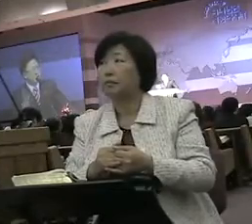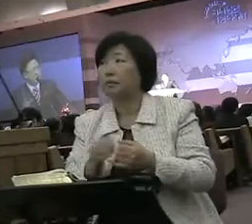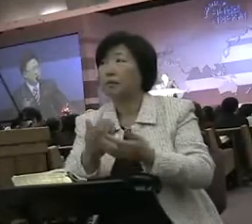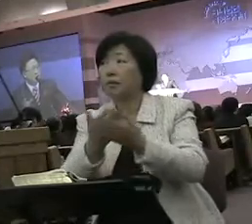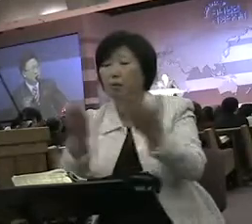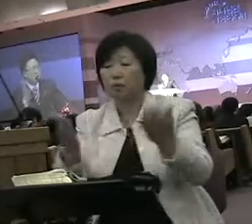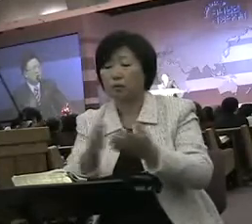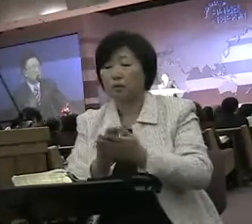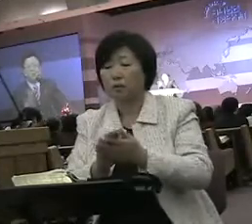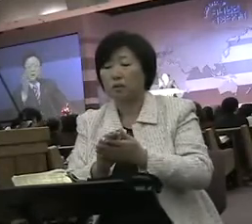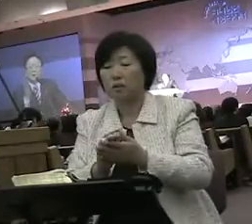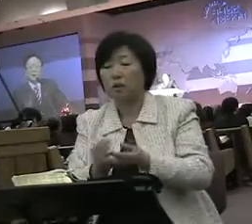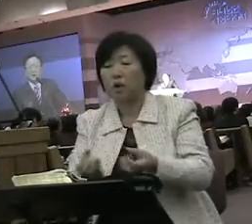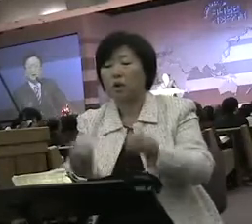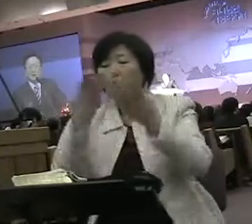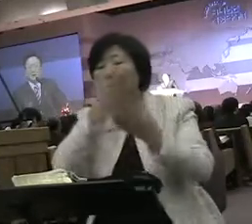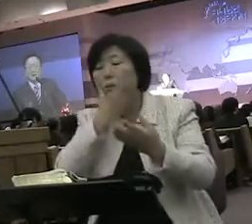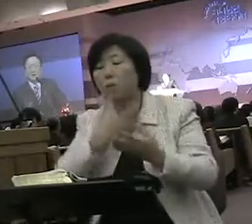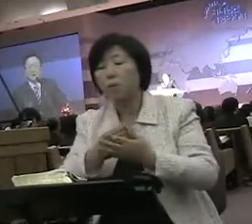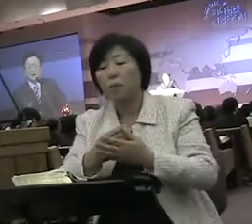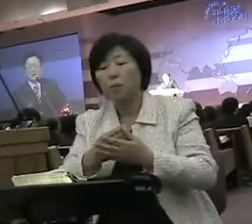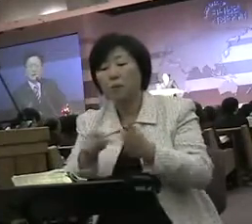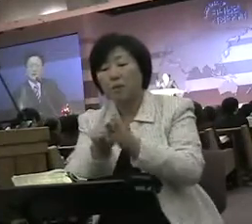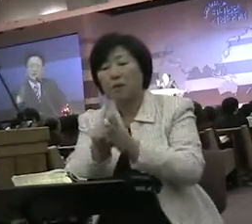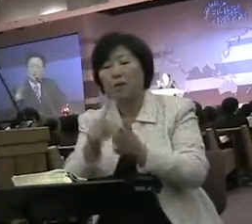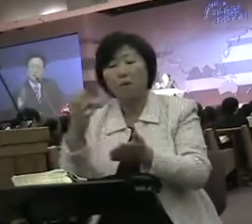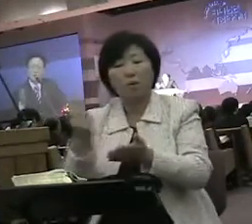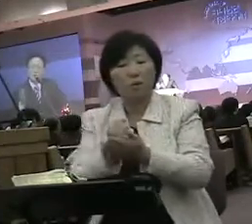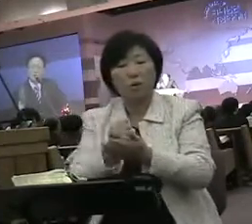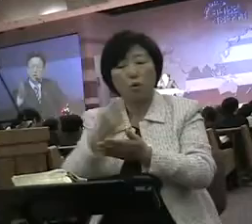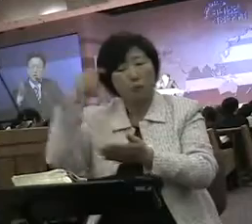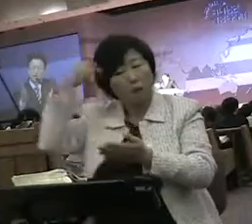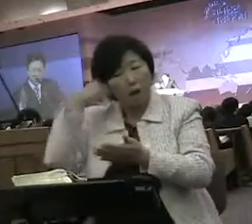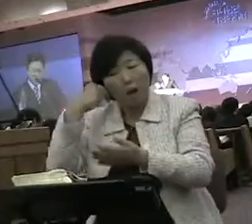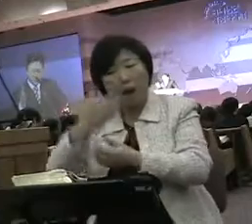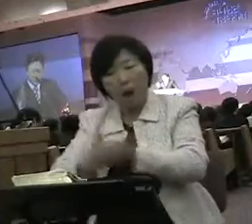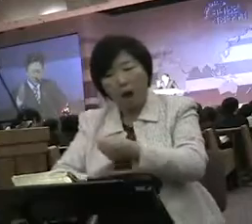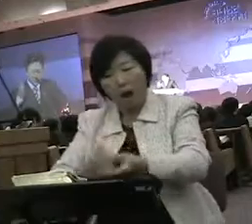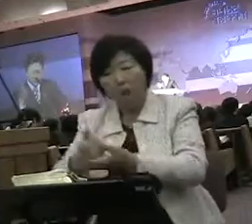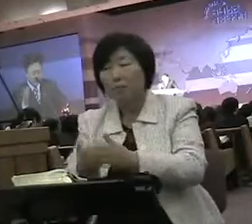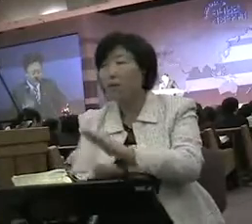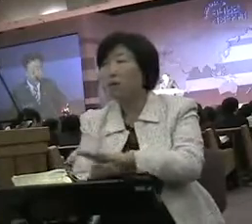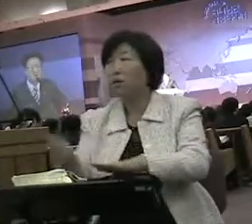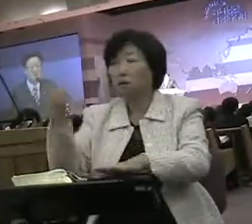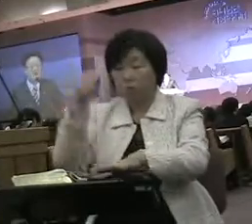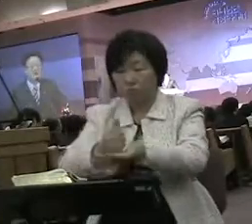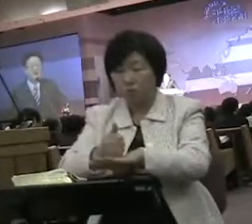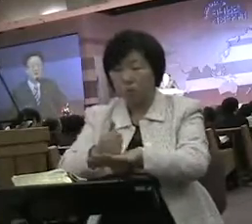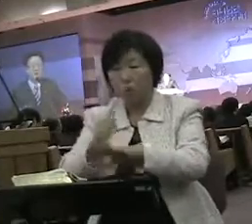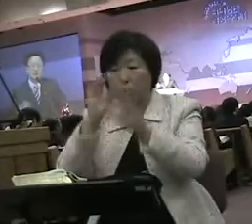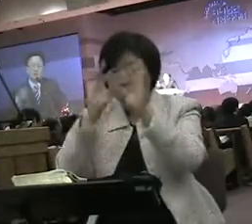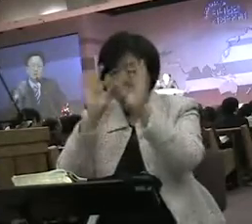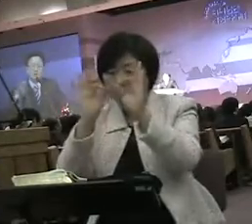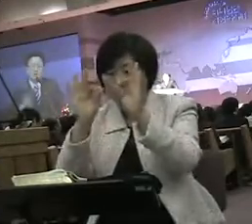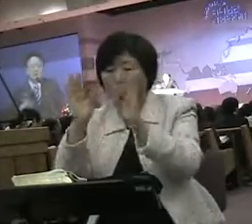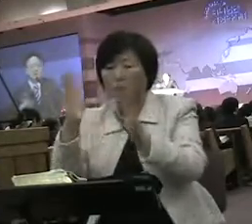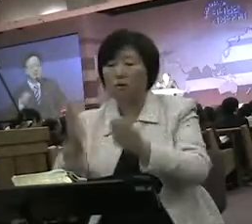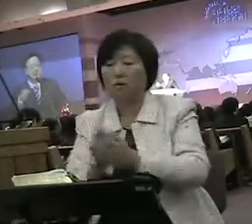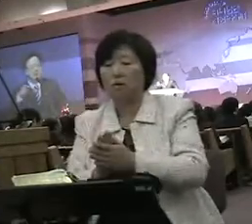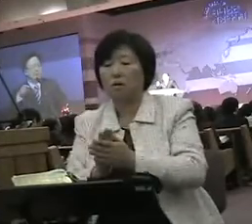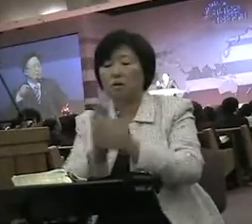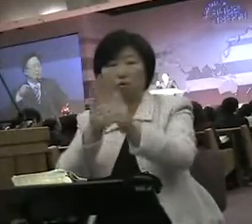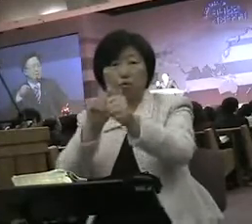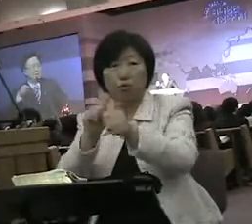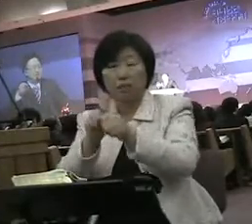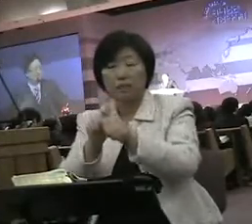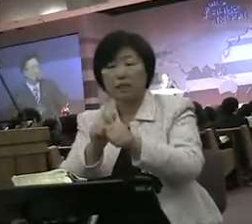여러분, 이 축복은 믿음으로 반응할 때 하나님의 성취를 보게 되는 줄로 믿습니다. 부르시는 시점에는